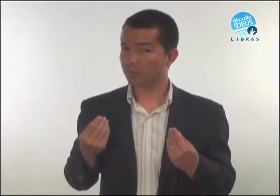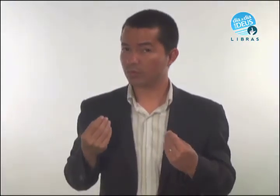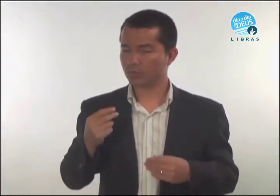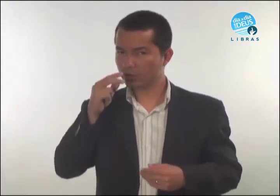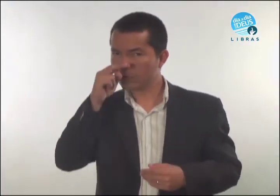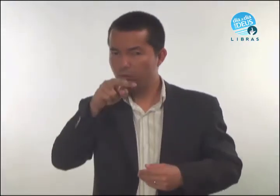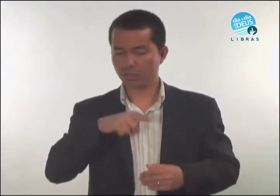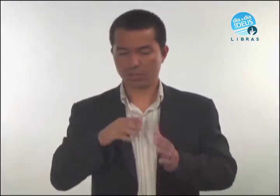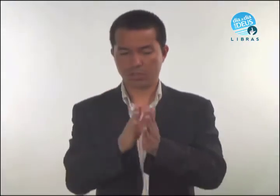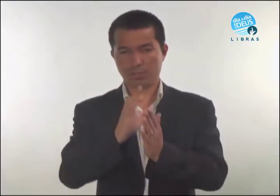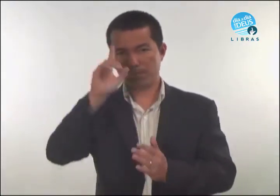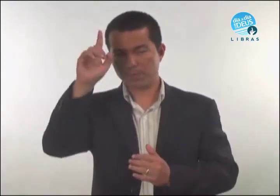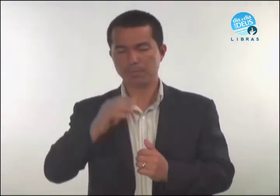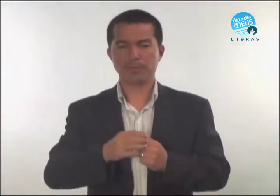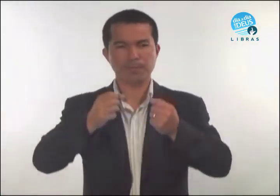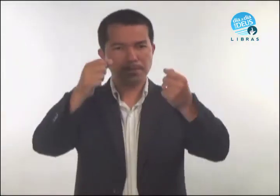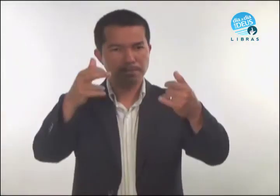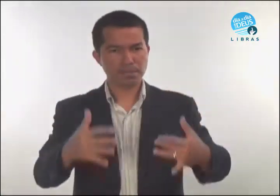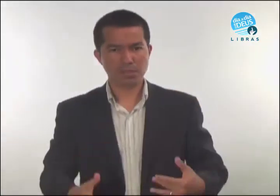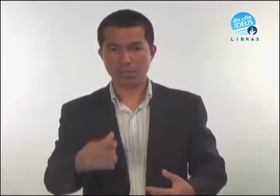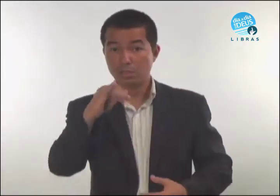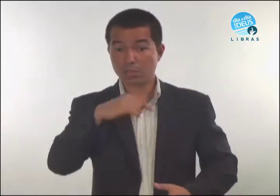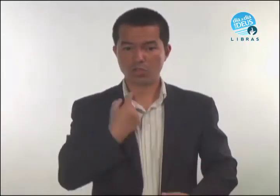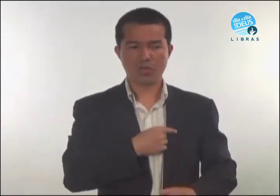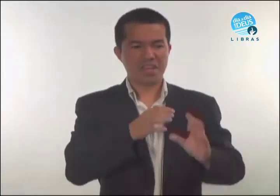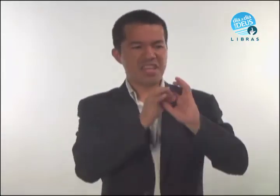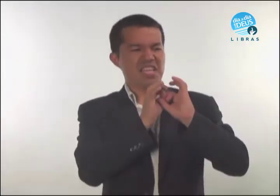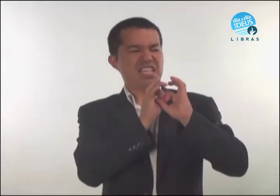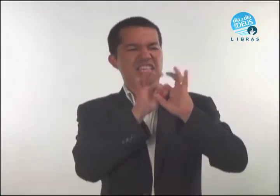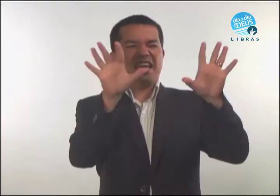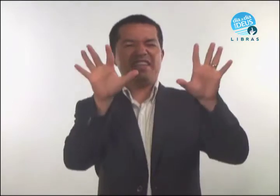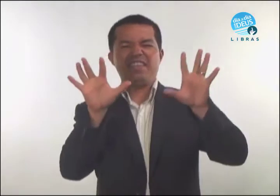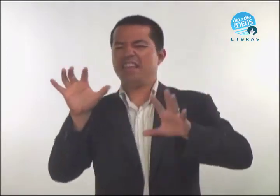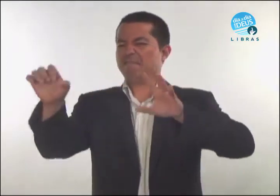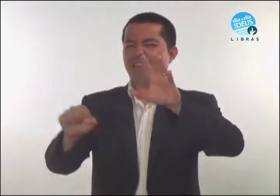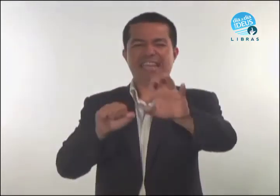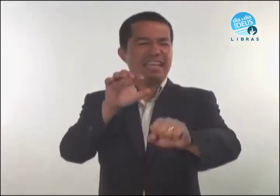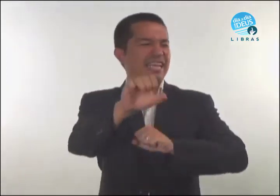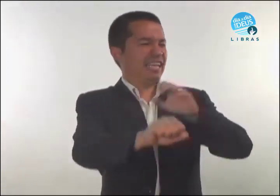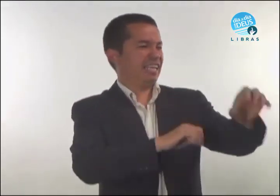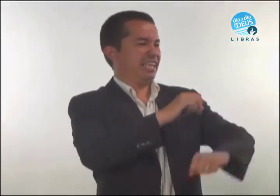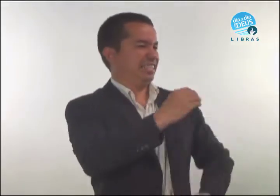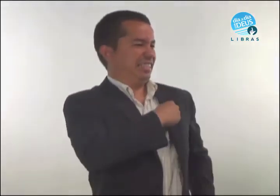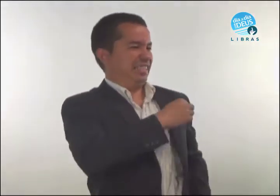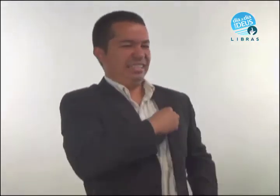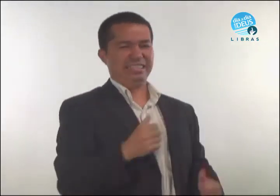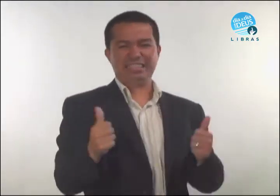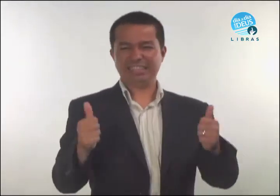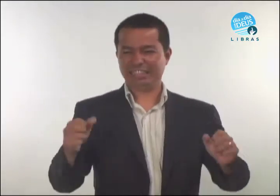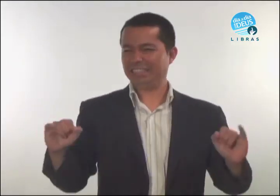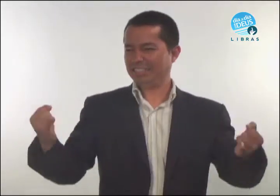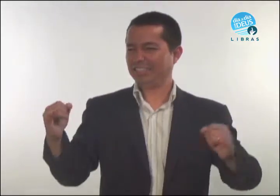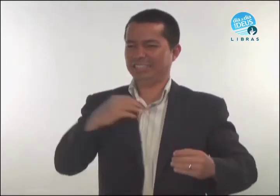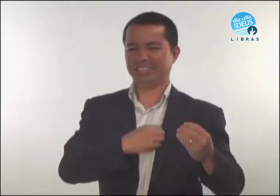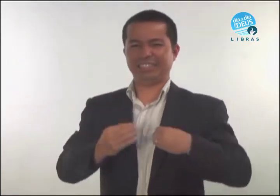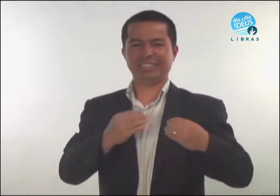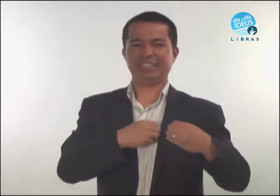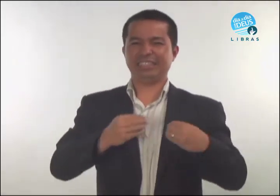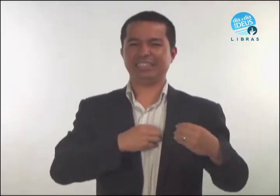porque se vivemos deliberadamente em pecado, depois de termos recebido o pleno conhecimento da